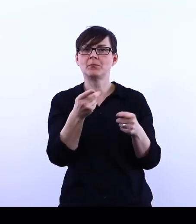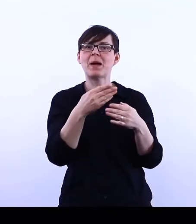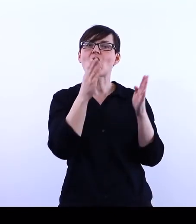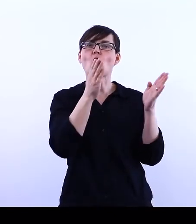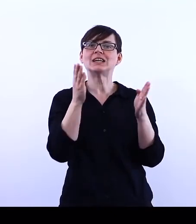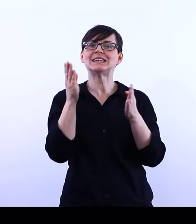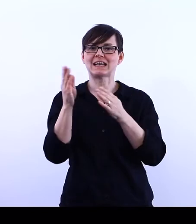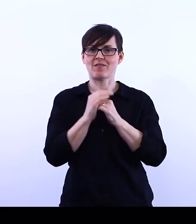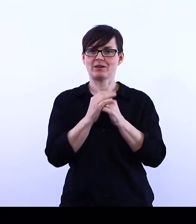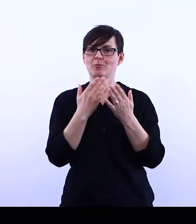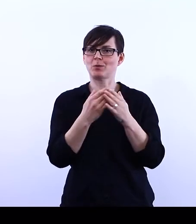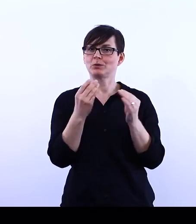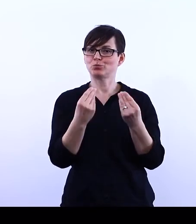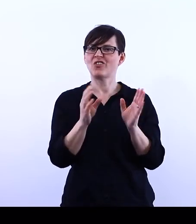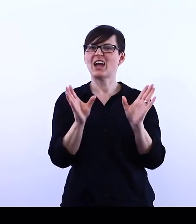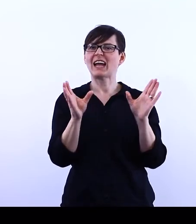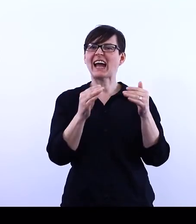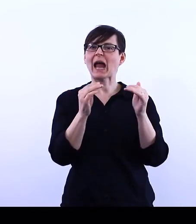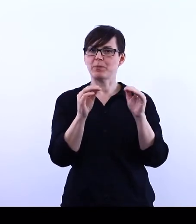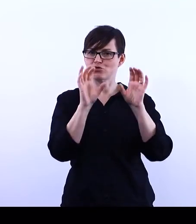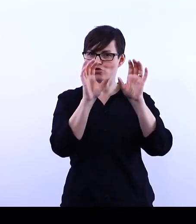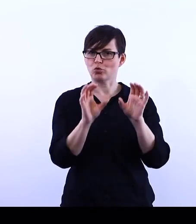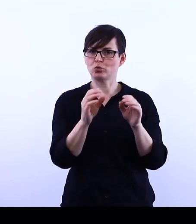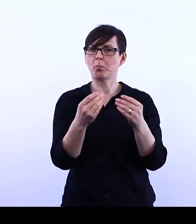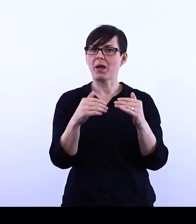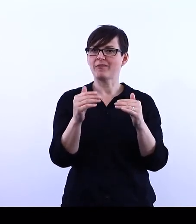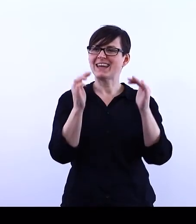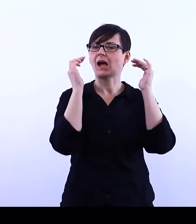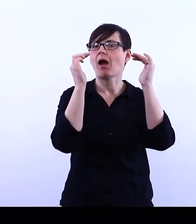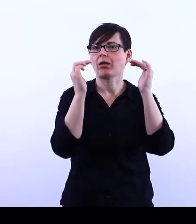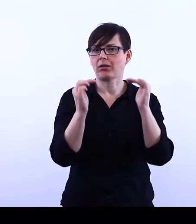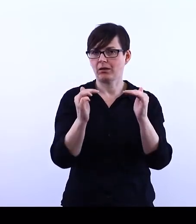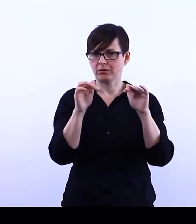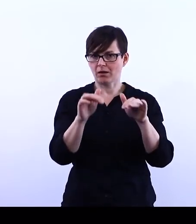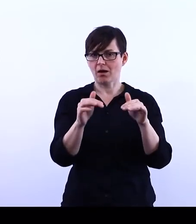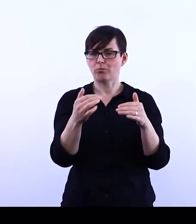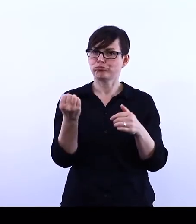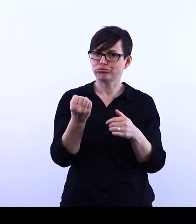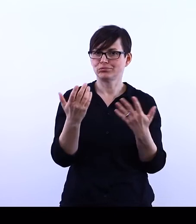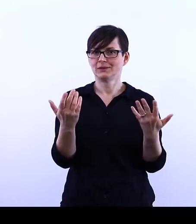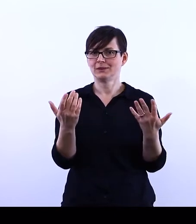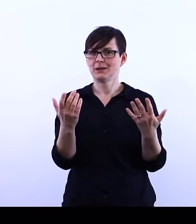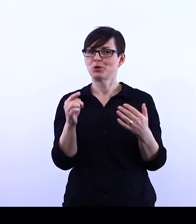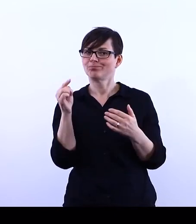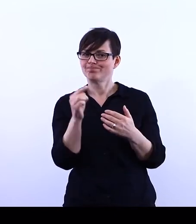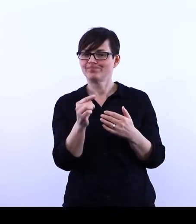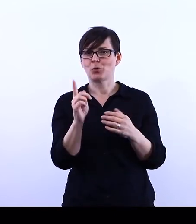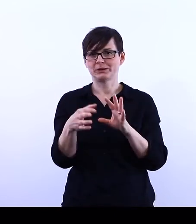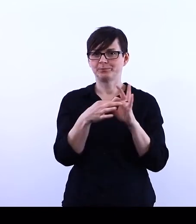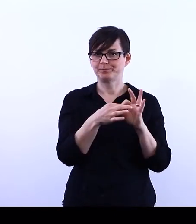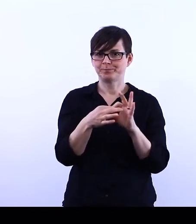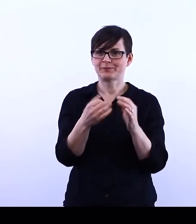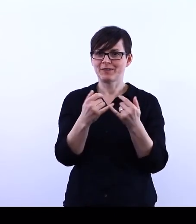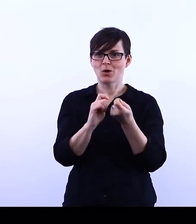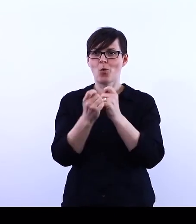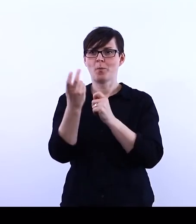sind, was ihre Gremienstrukturen, auch Hierarchien vielleicht angeht, dass da natürlich das auch durchaus nochmal eine Rolle spielen kann. Aber deswegen finde ich es